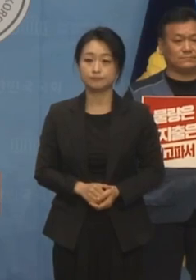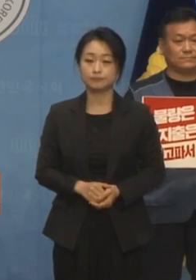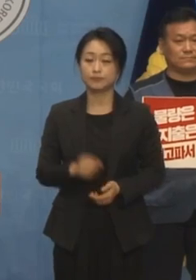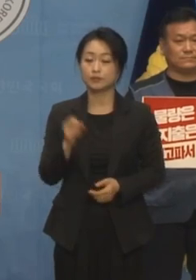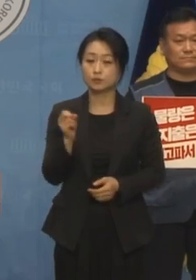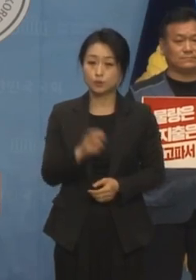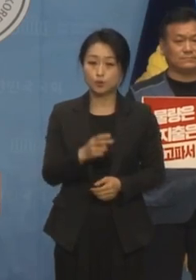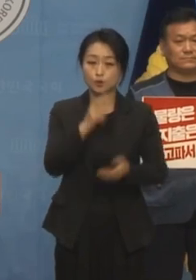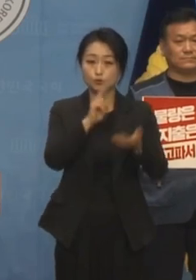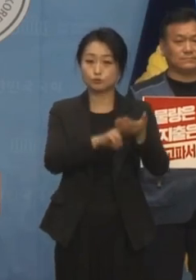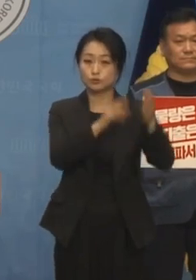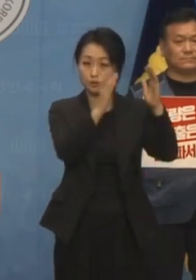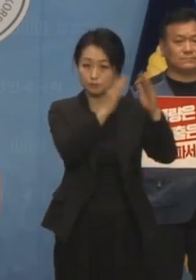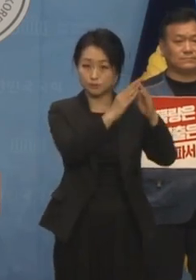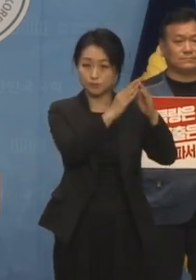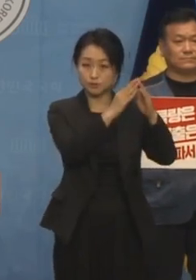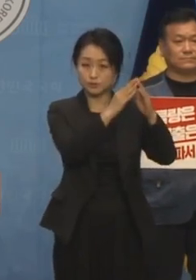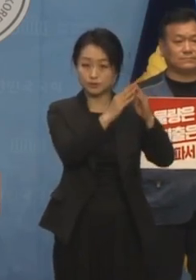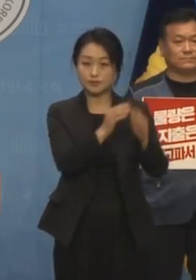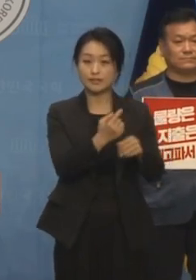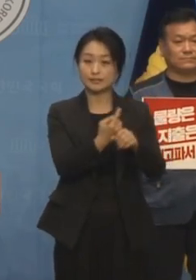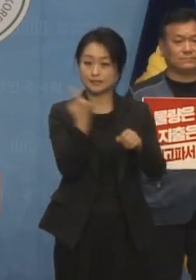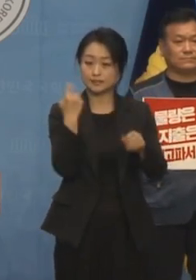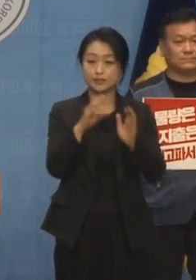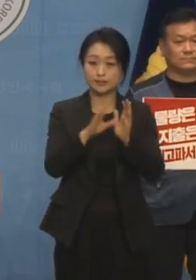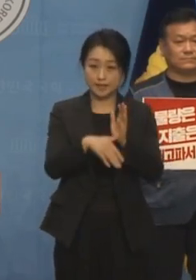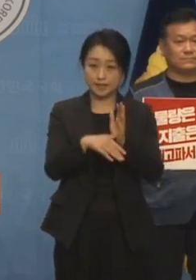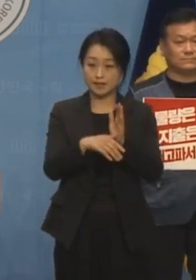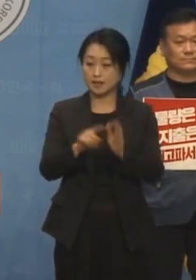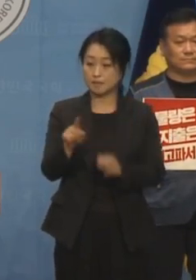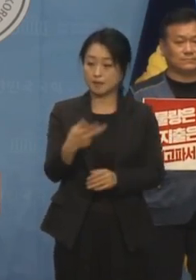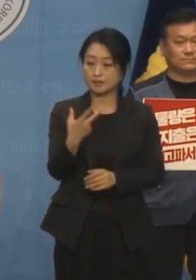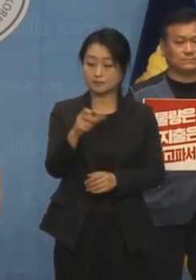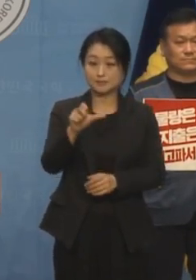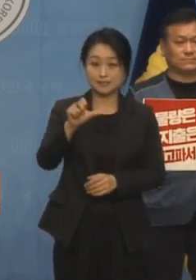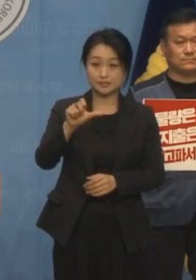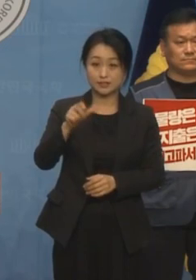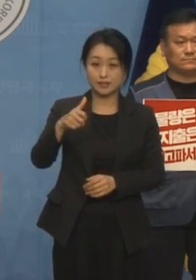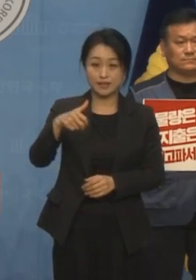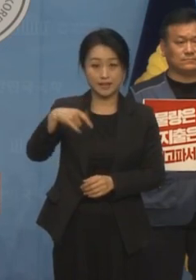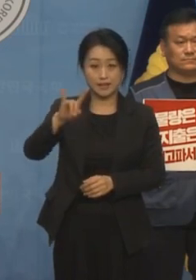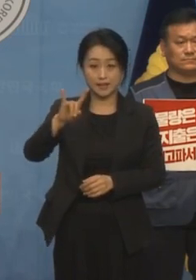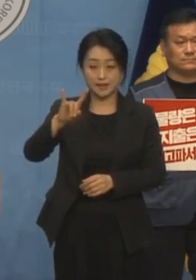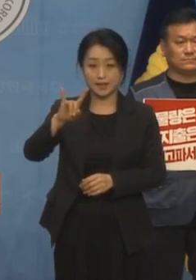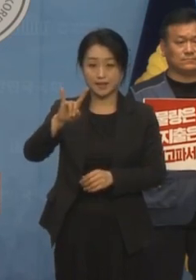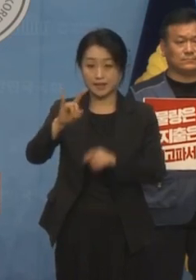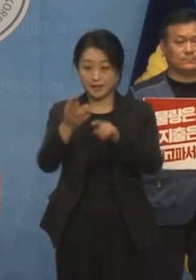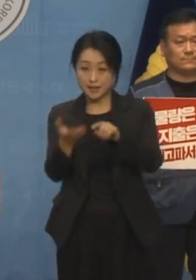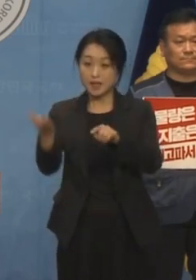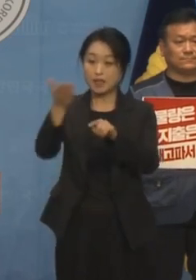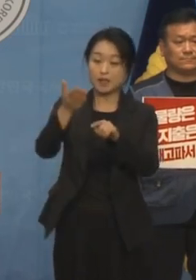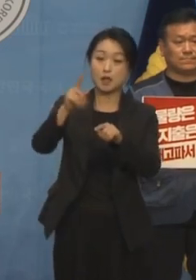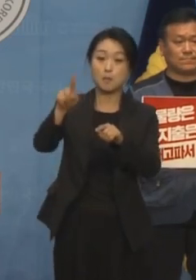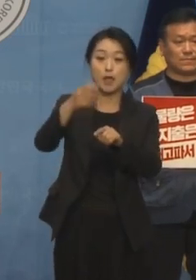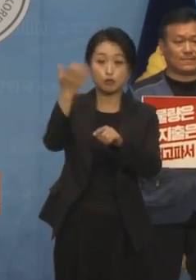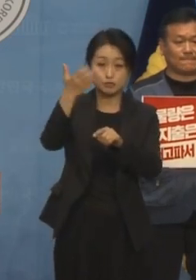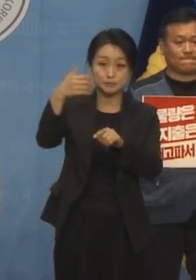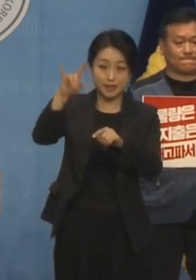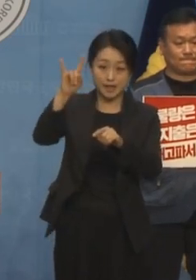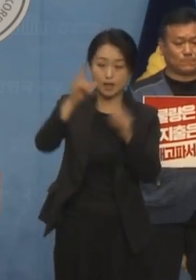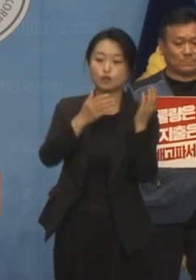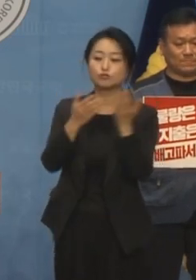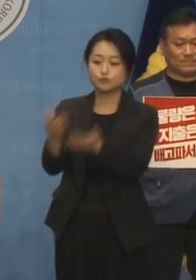더욱이 우정사업본부는 지난해 단협에서 175개에서 190개 배송 물량을 맞추기